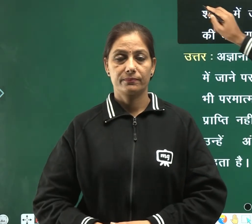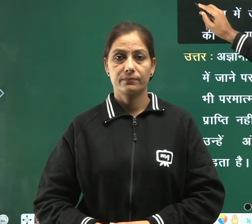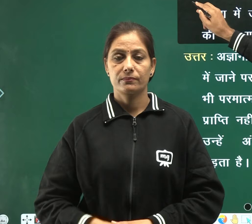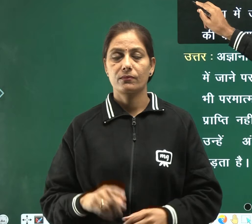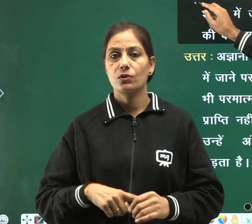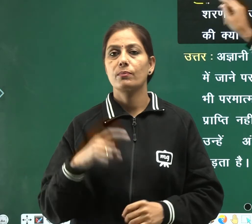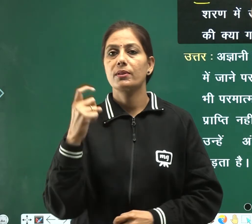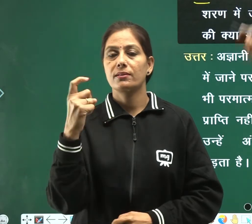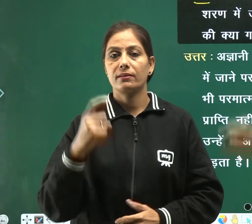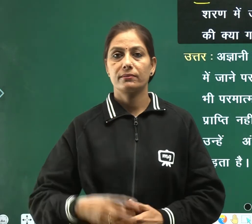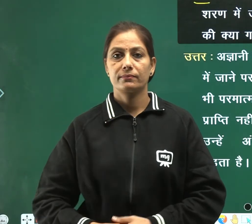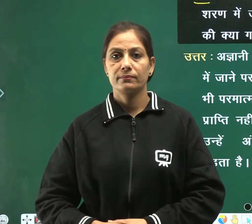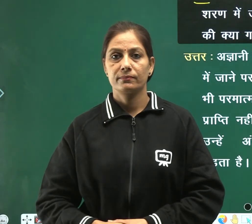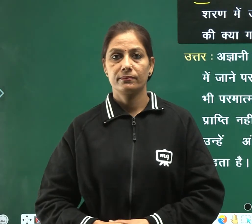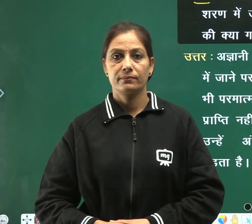प्रश्न 7,